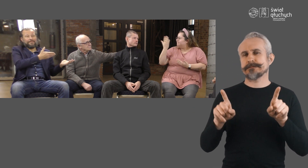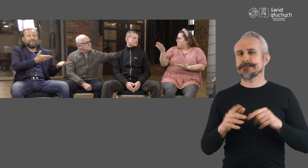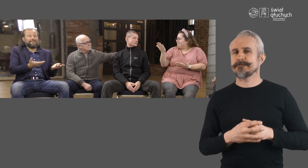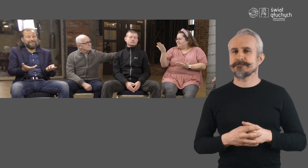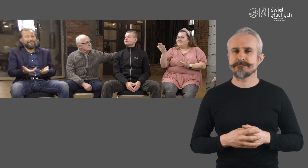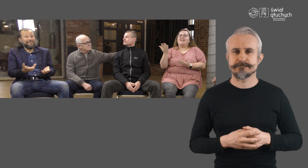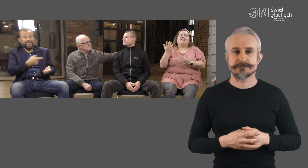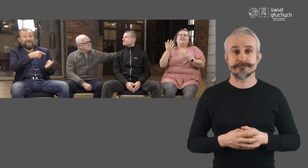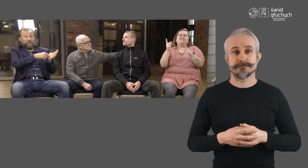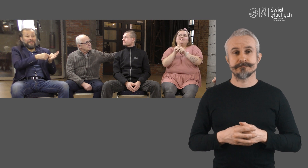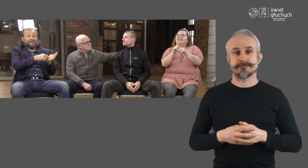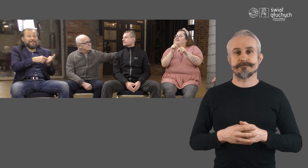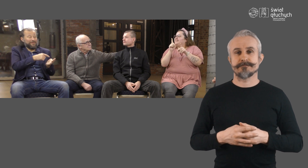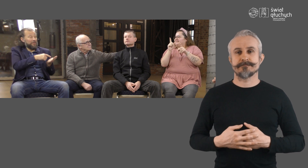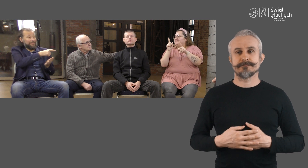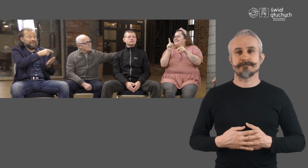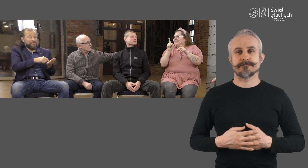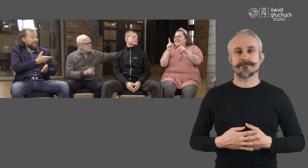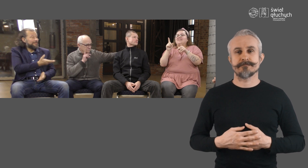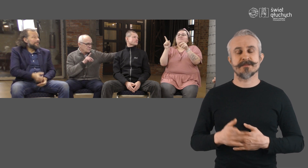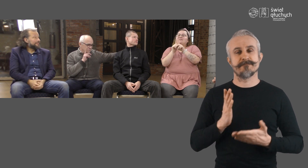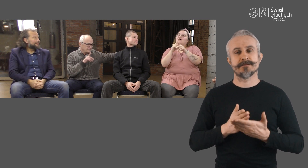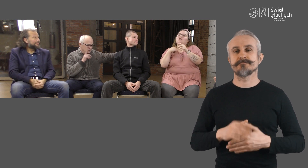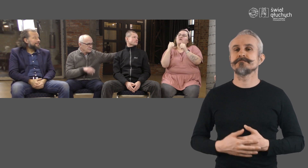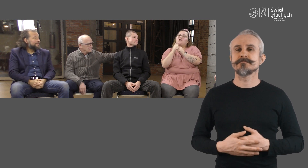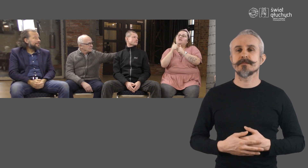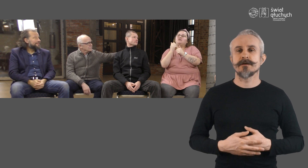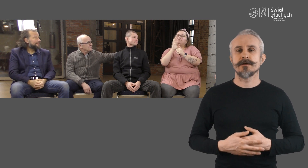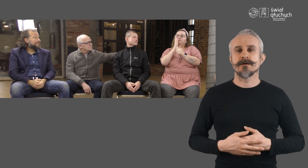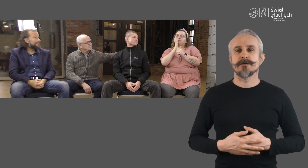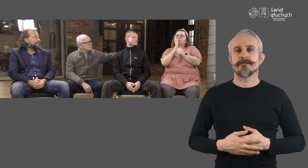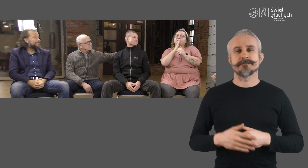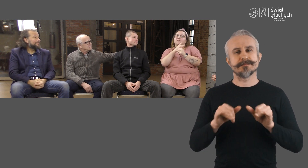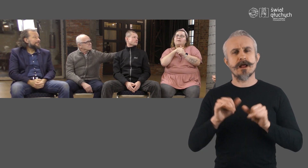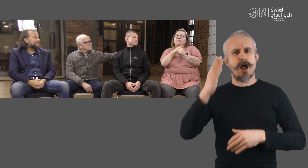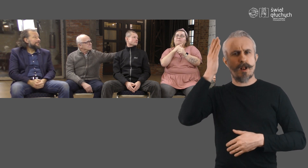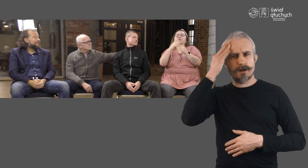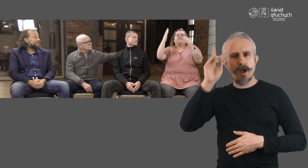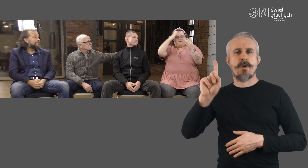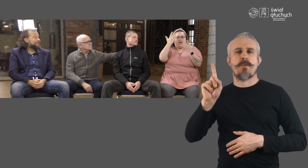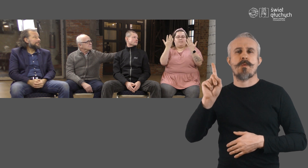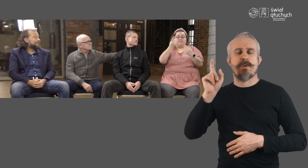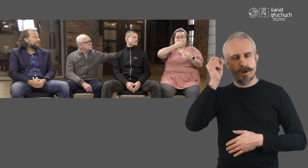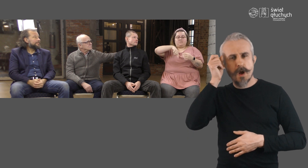mamy troszeczkę inne porównanie gdzieś tam tej sytuacji. Tak samo